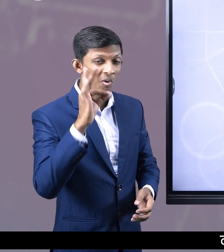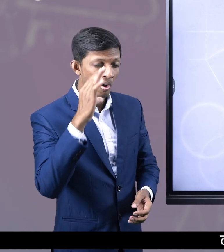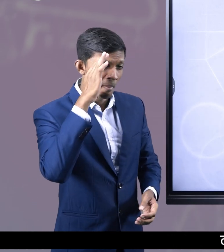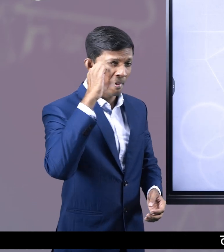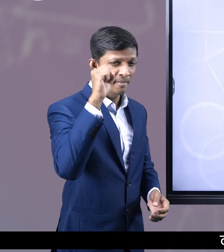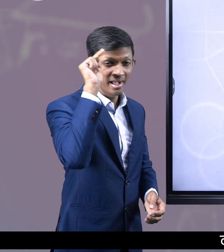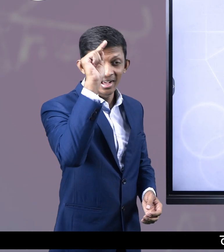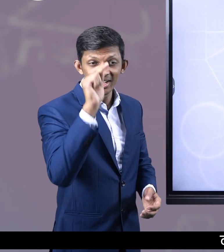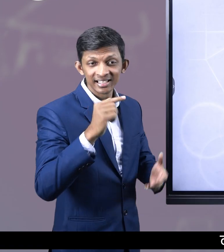लक्षात ठेवण्यासारखे मुद्दे.